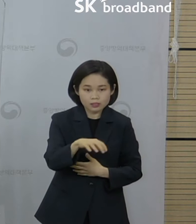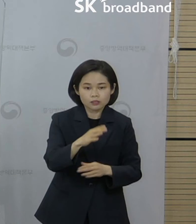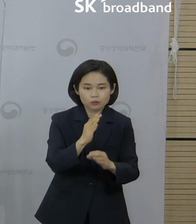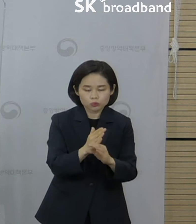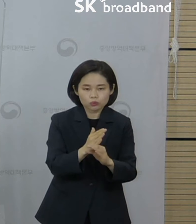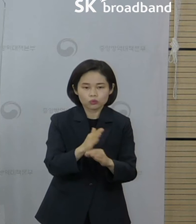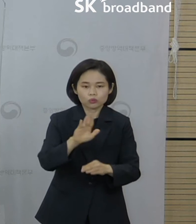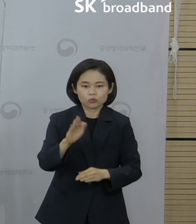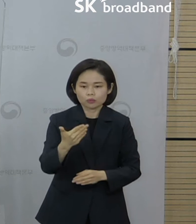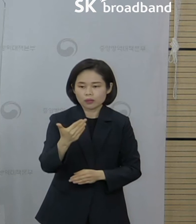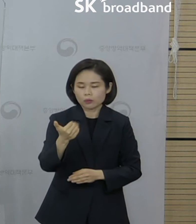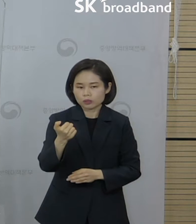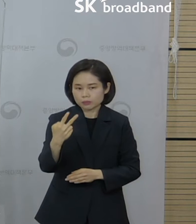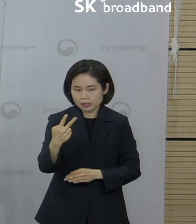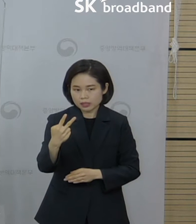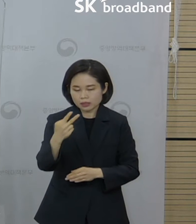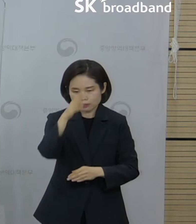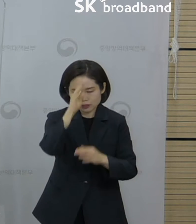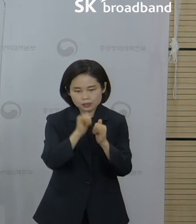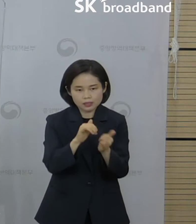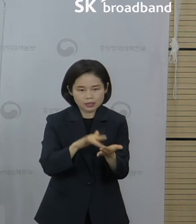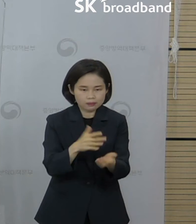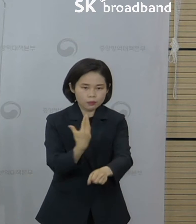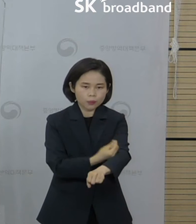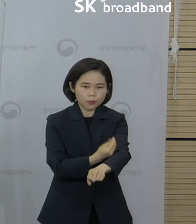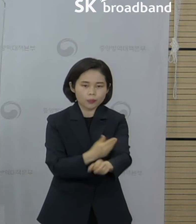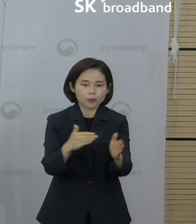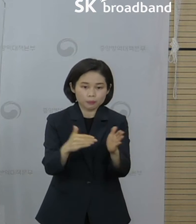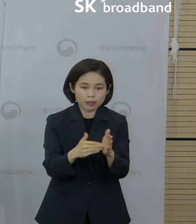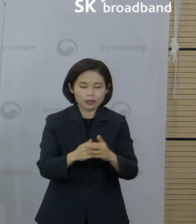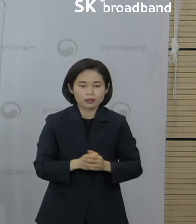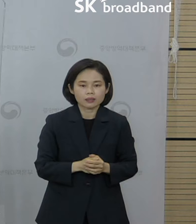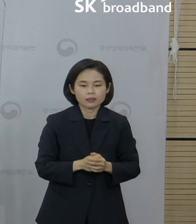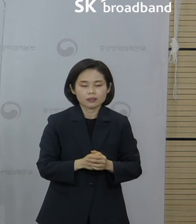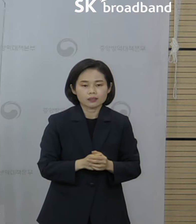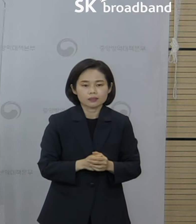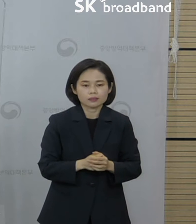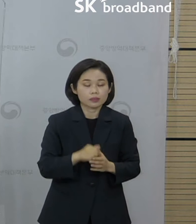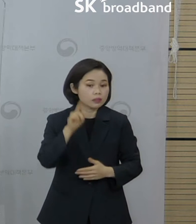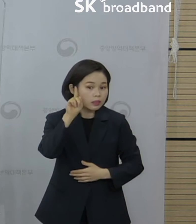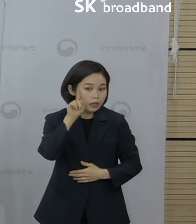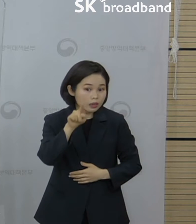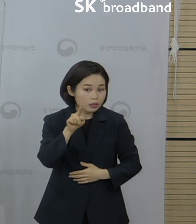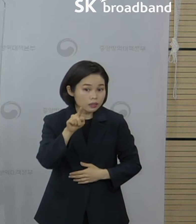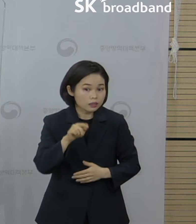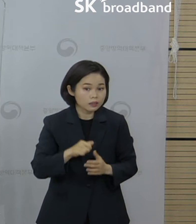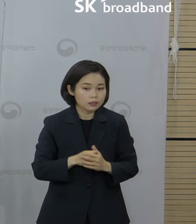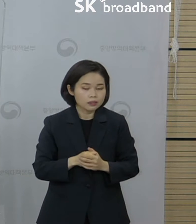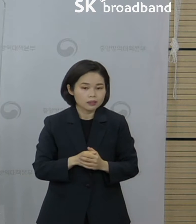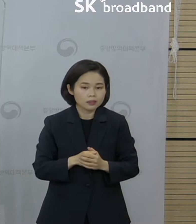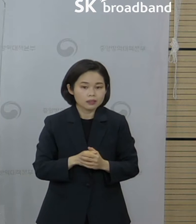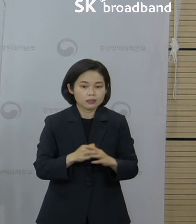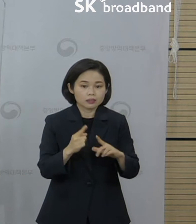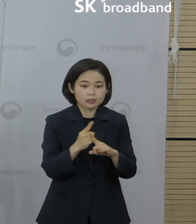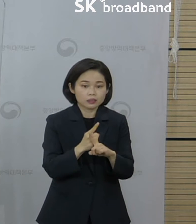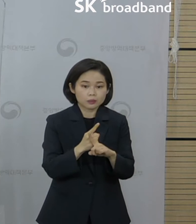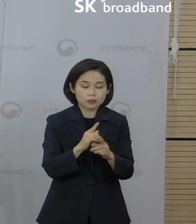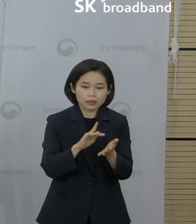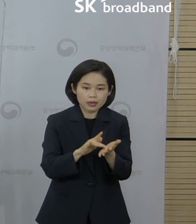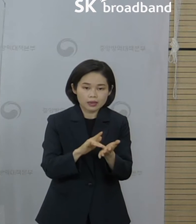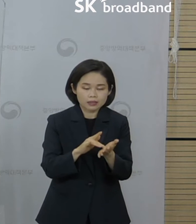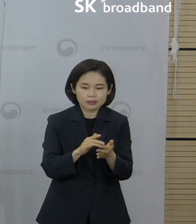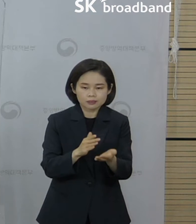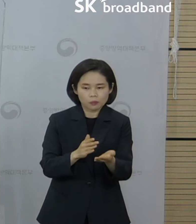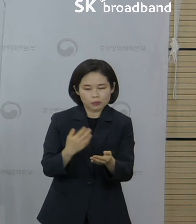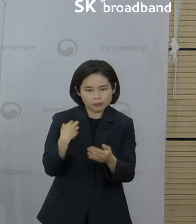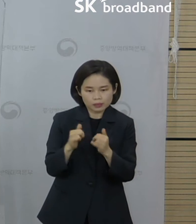929명의 환자에게 투약되었습니다. 또한 내일 치료제 백신 실무위원회